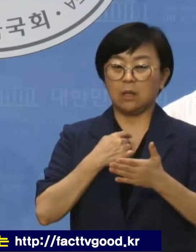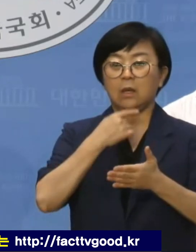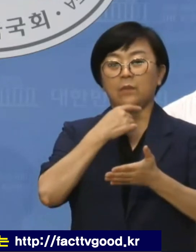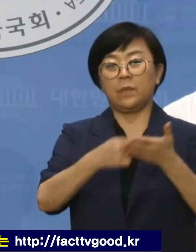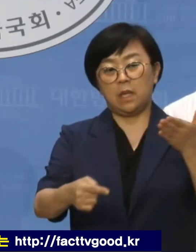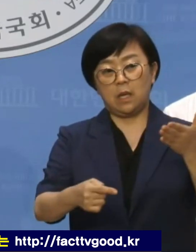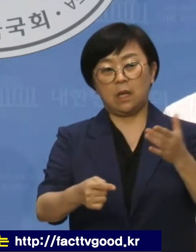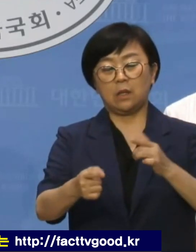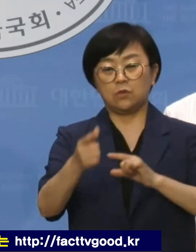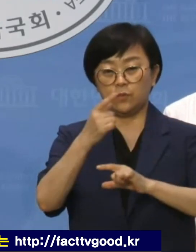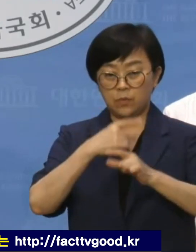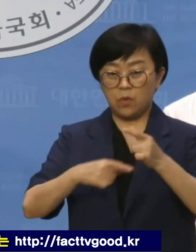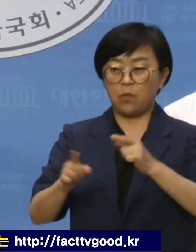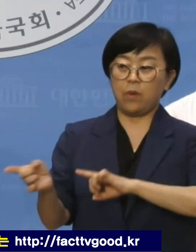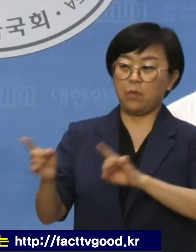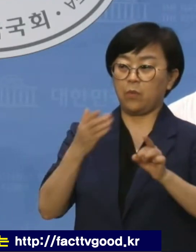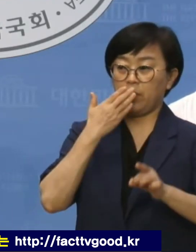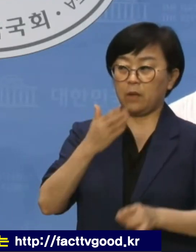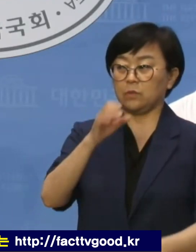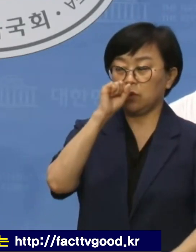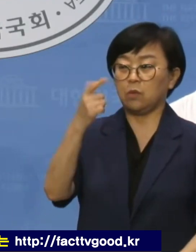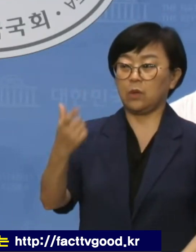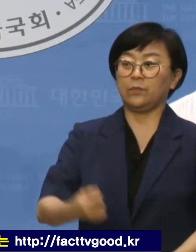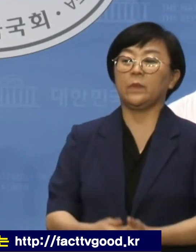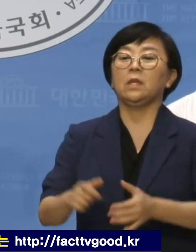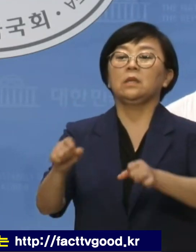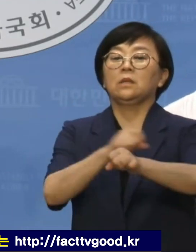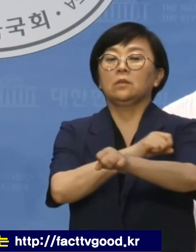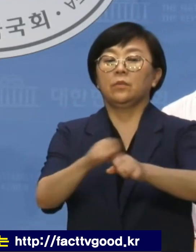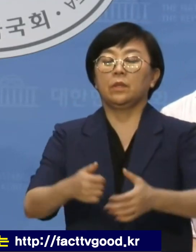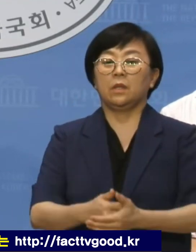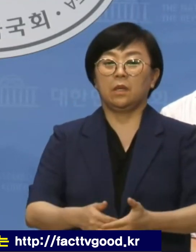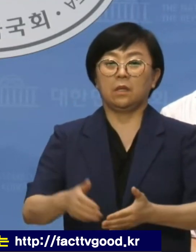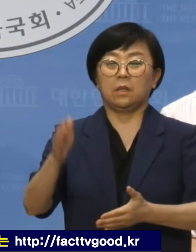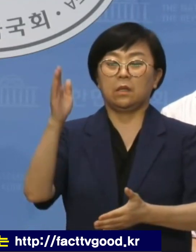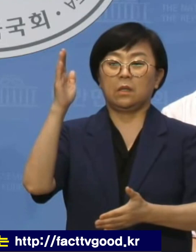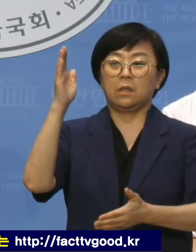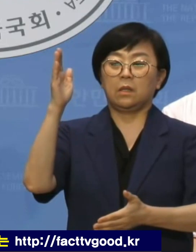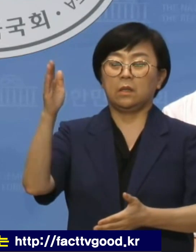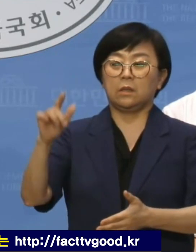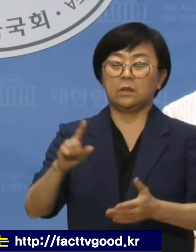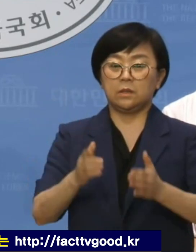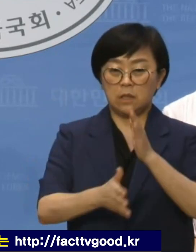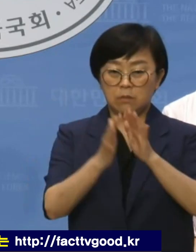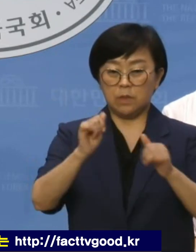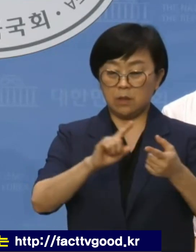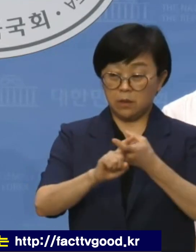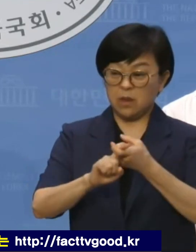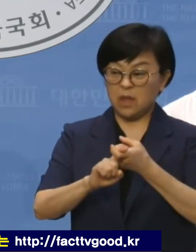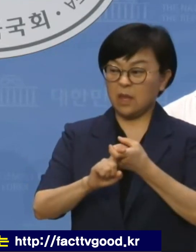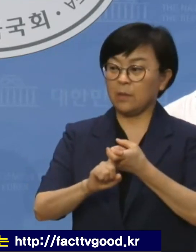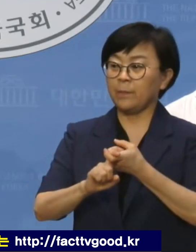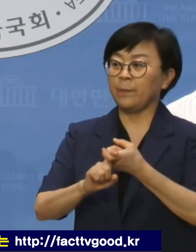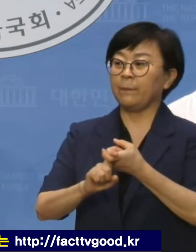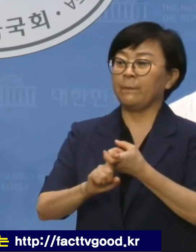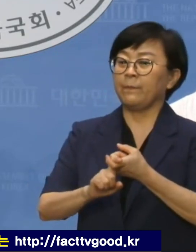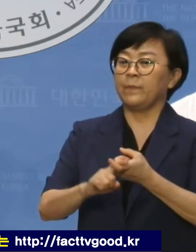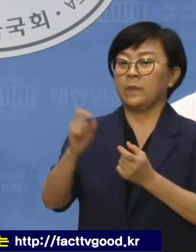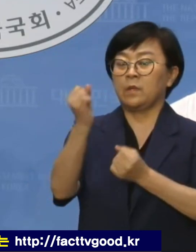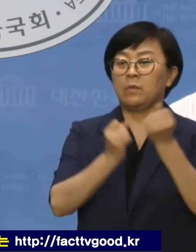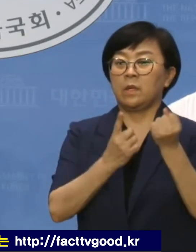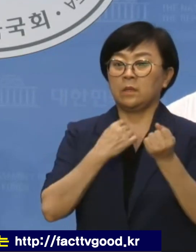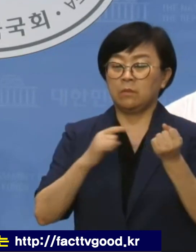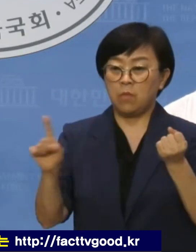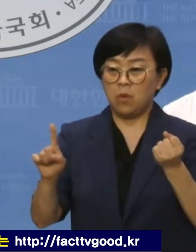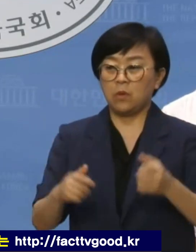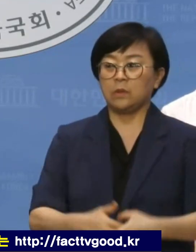피해 조금이라도 회복이 되면 좋겠습니다. 그리고 특별히 아까 유래시민연대 백혜숙 운영위원께서